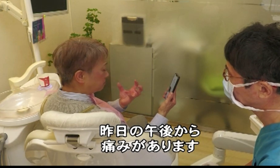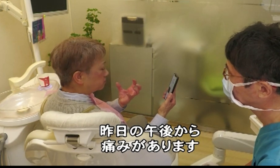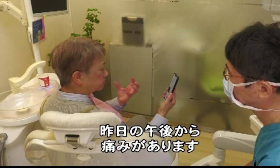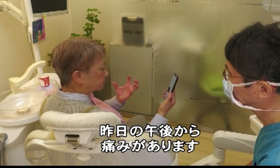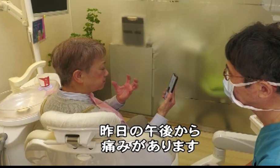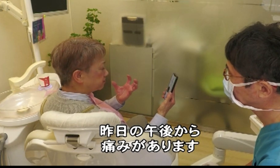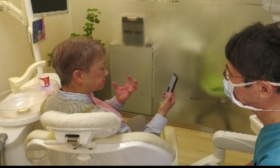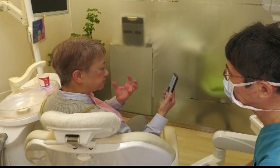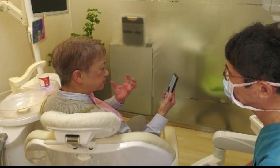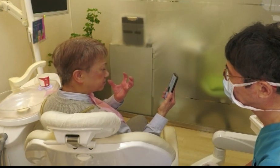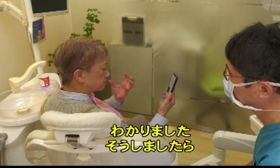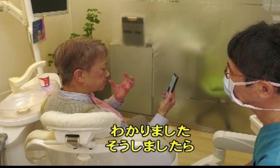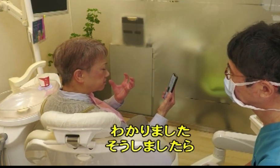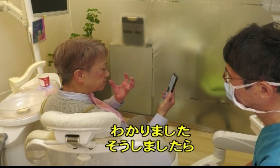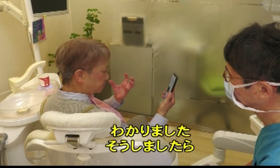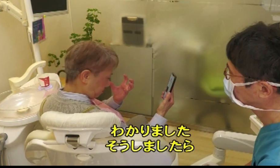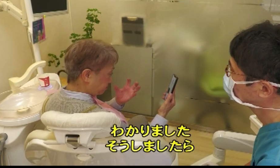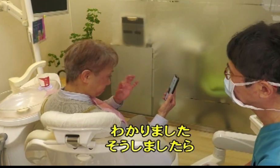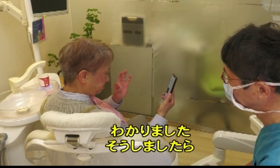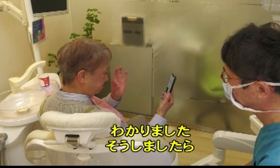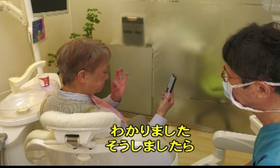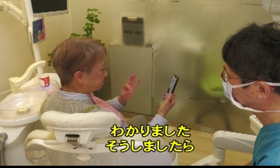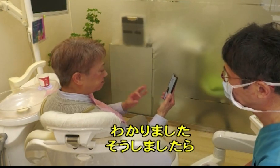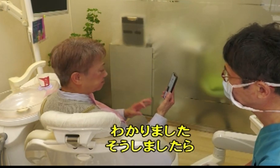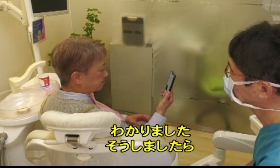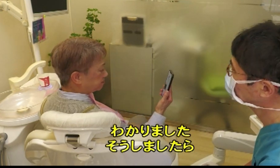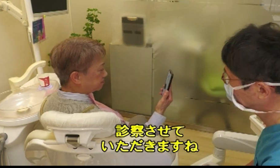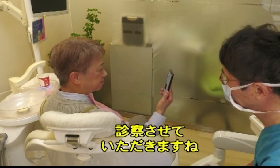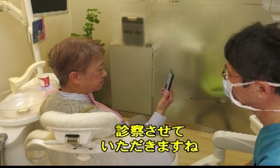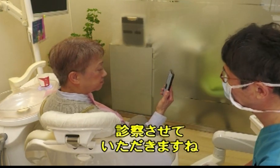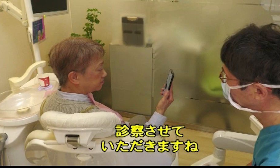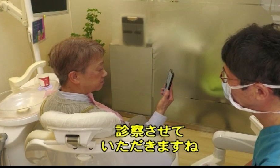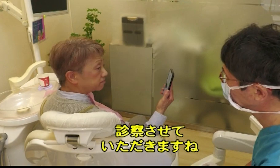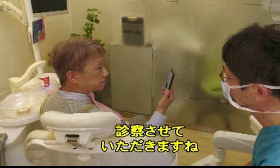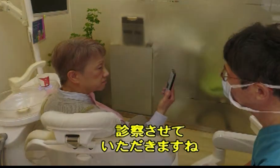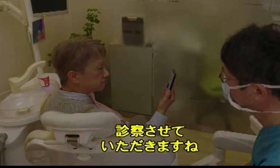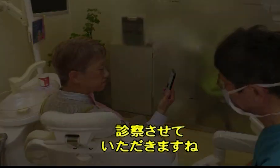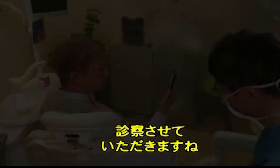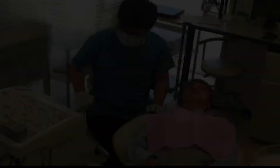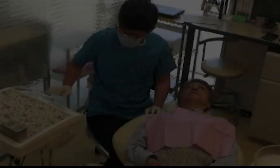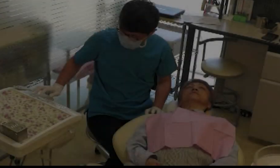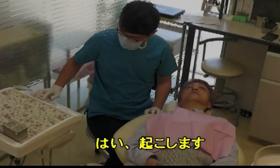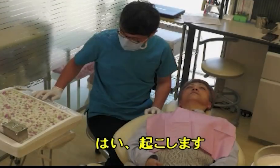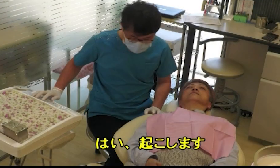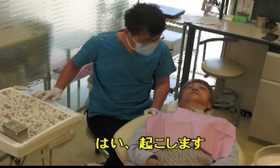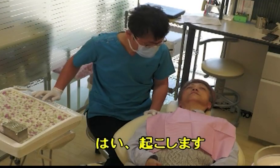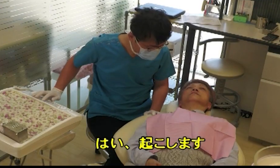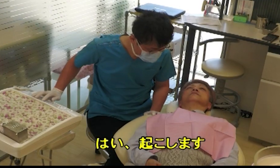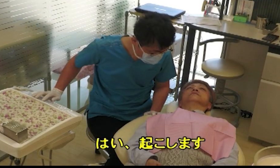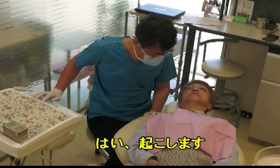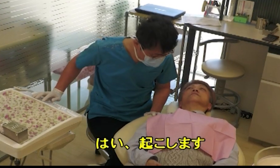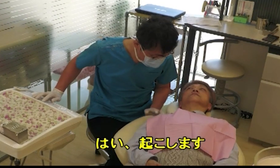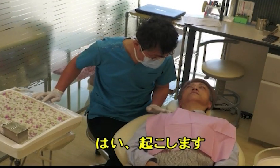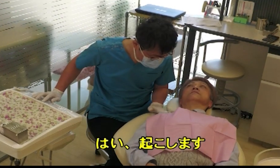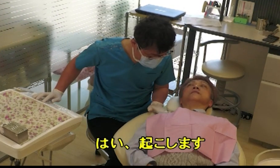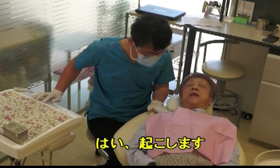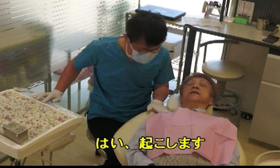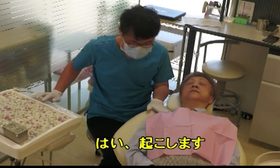はい、痛みがあります。 はい、わかりました。そしたら診察させていただきますね。はい、起こします